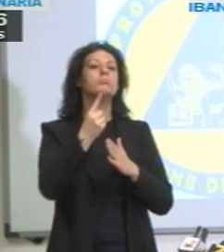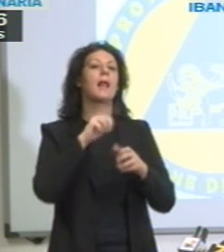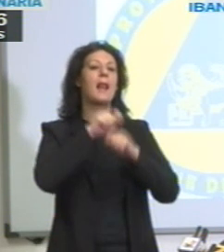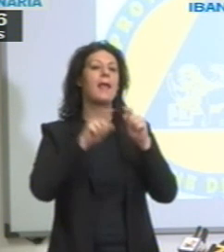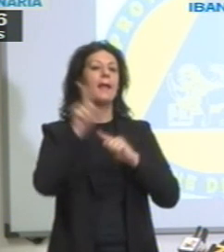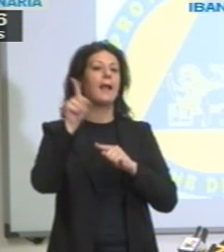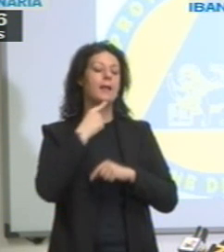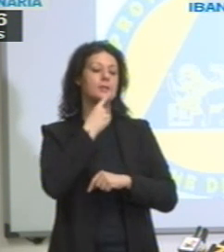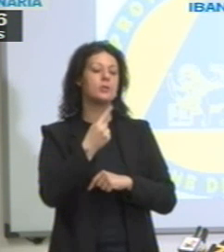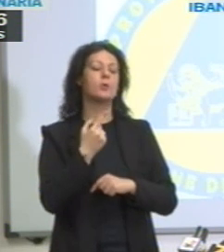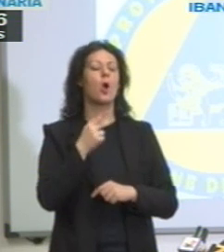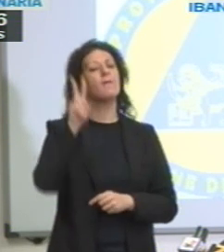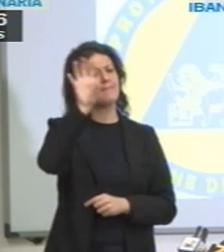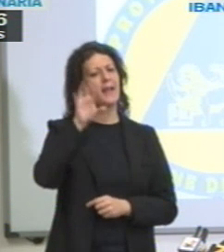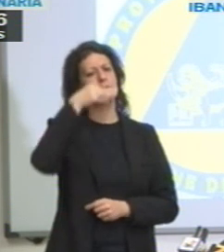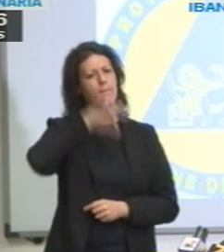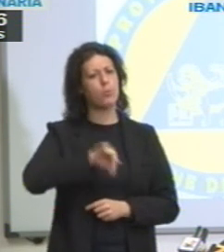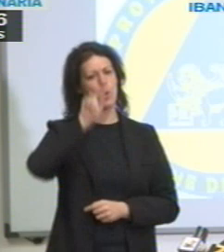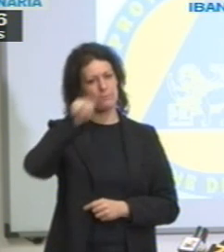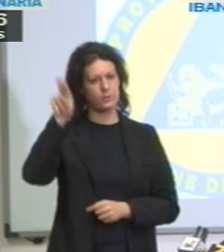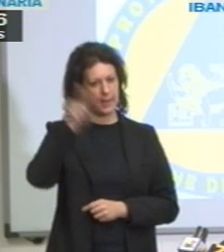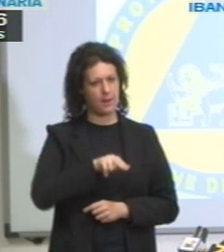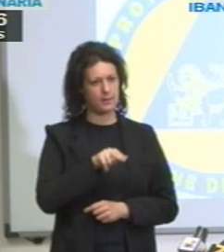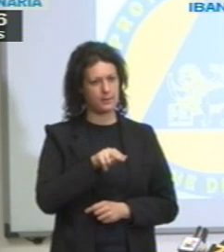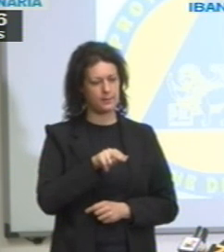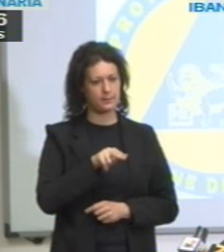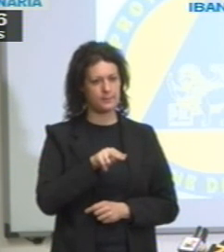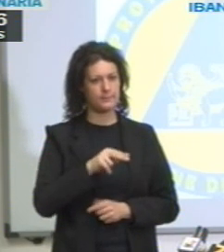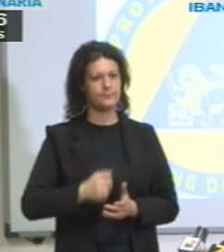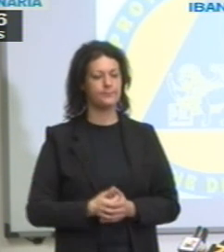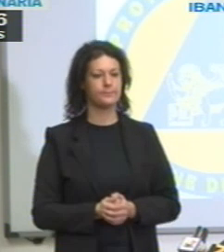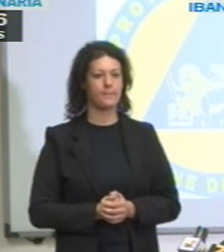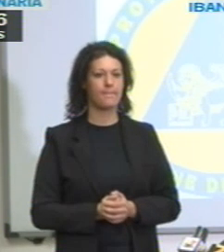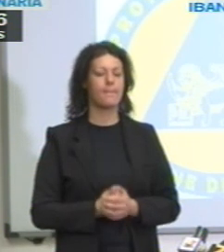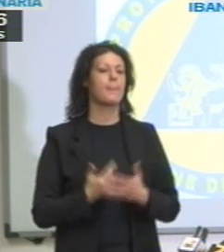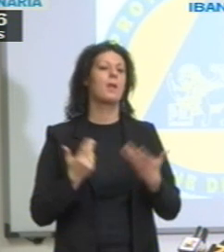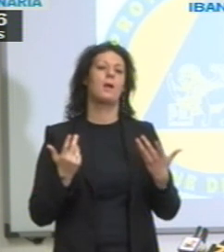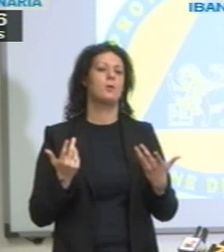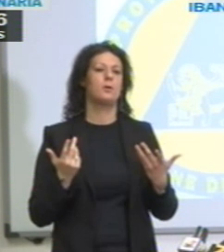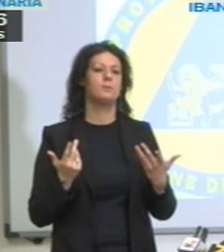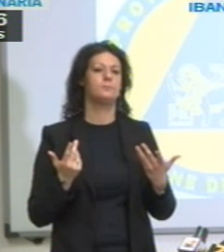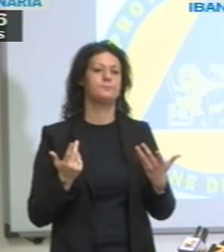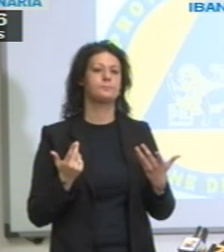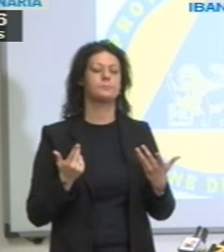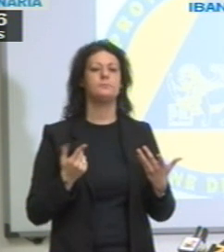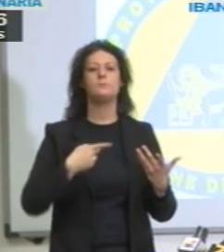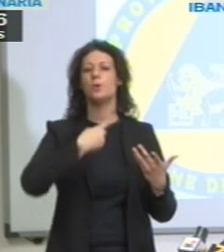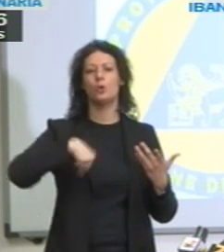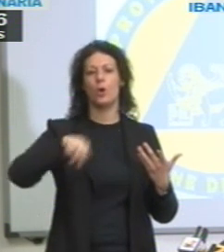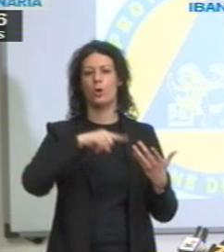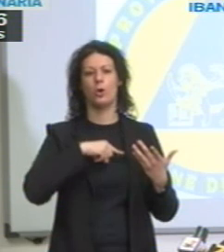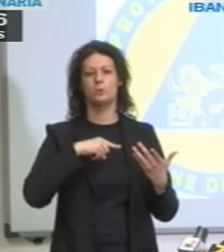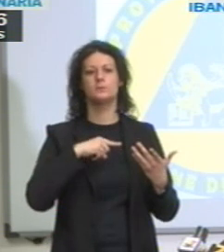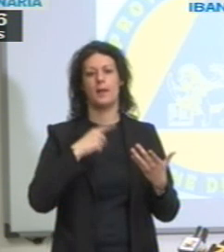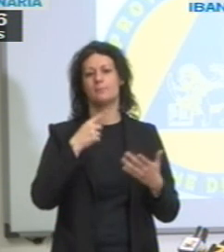il Veneto invece può votare. Vabbè, ma guardate, la nostra... abbiamo anche scritto, cioè sono sì, ovviamente posizioni. La nostra posizione è la posizione